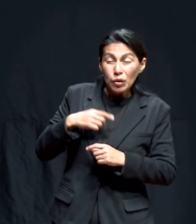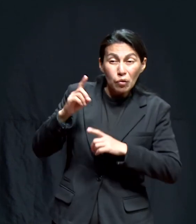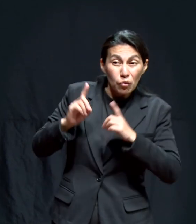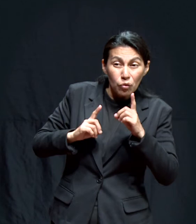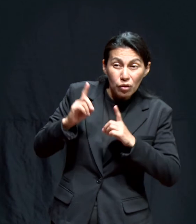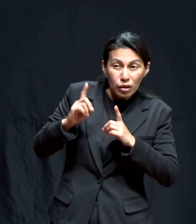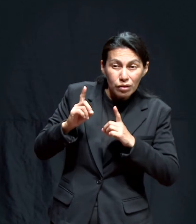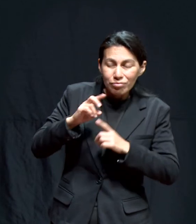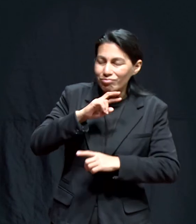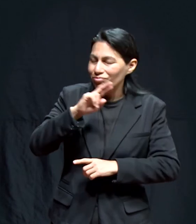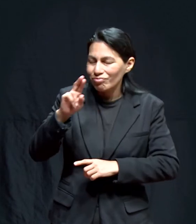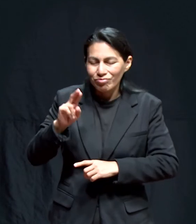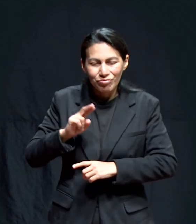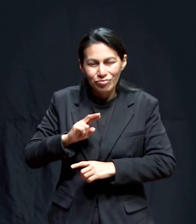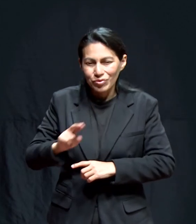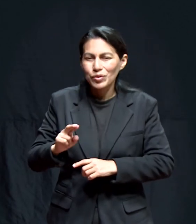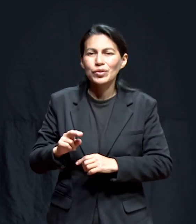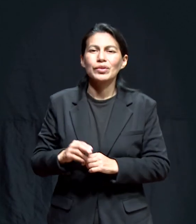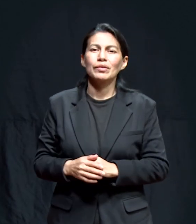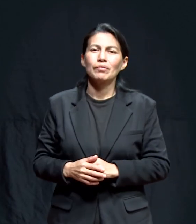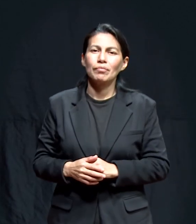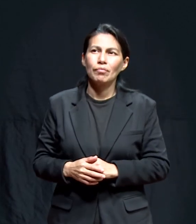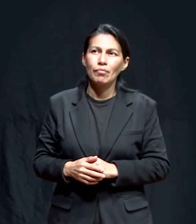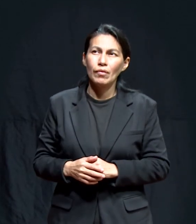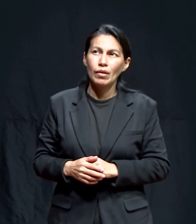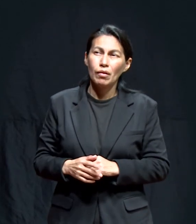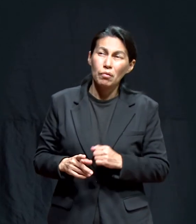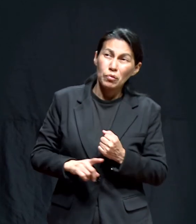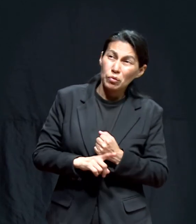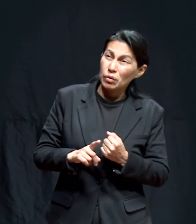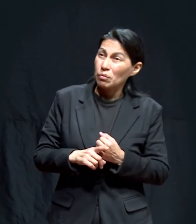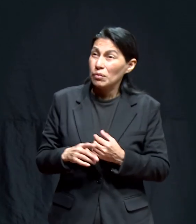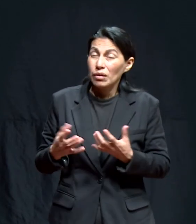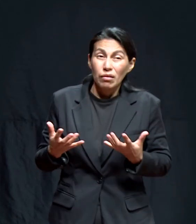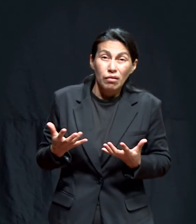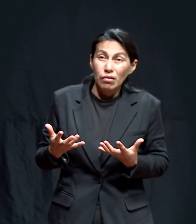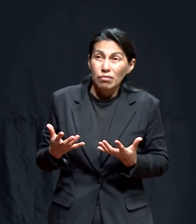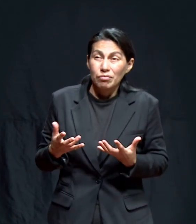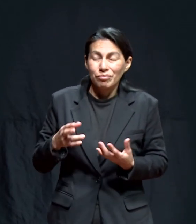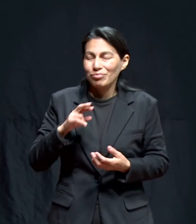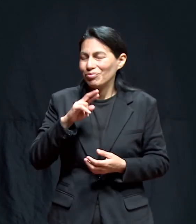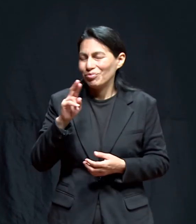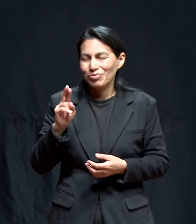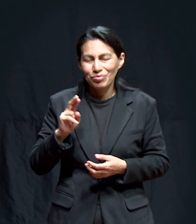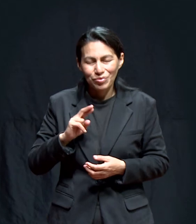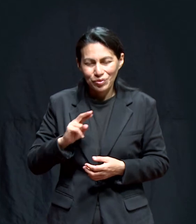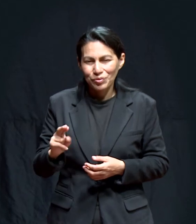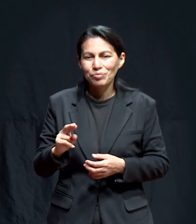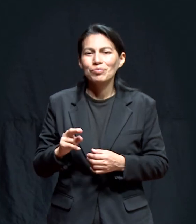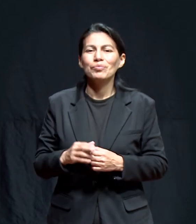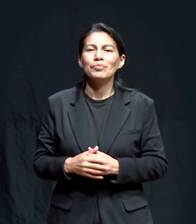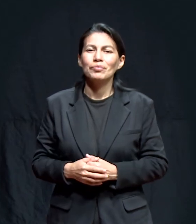con dudas. Nunca. Nunca me he dejado con mis inquietudes. Nunca.